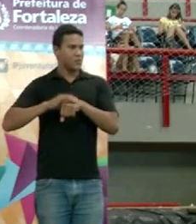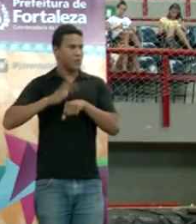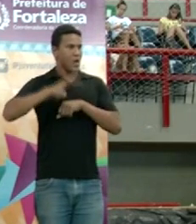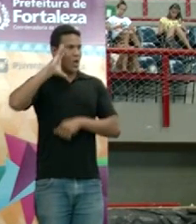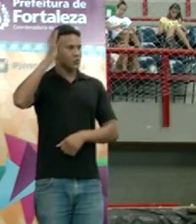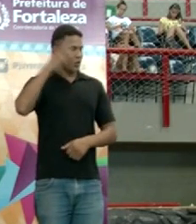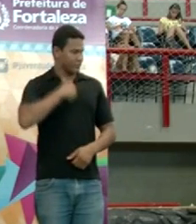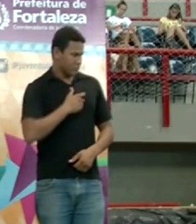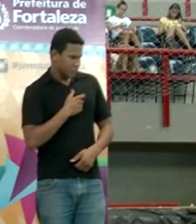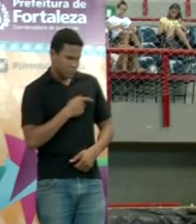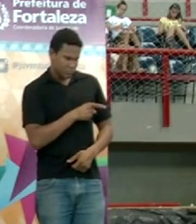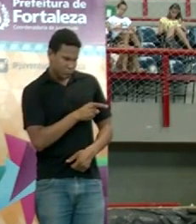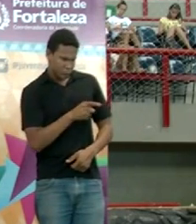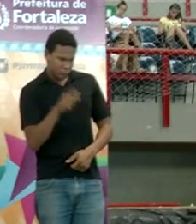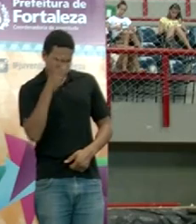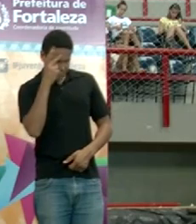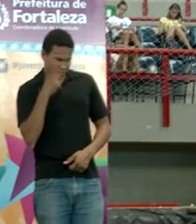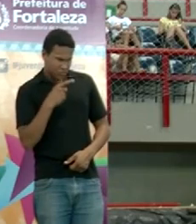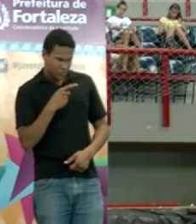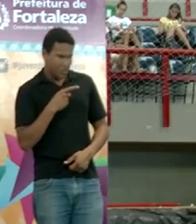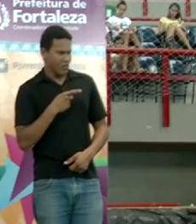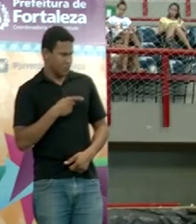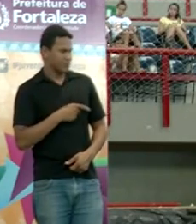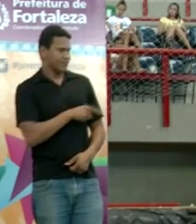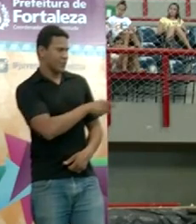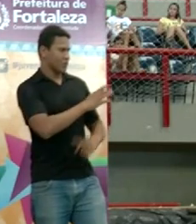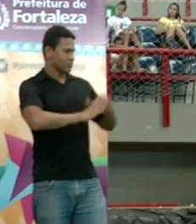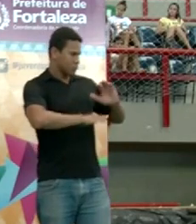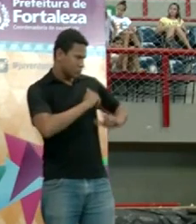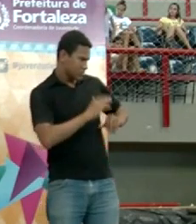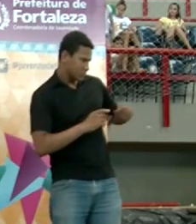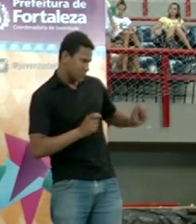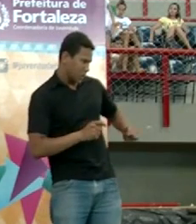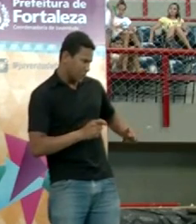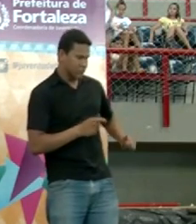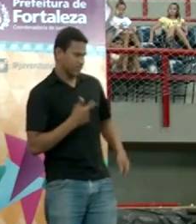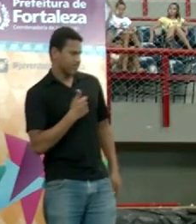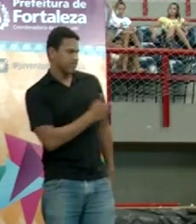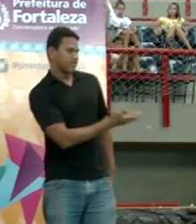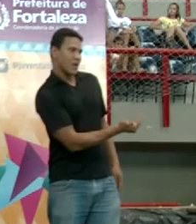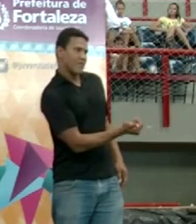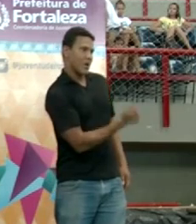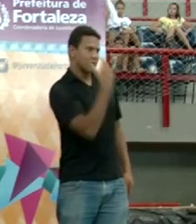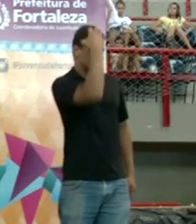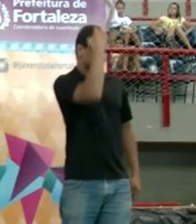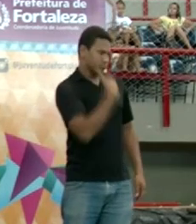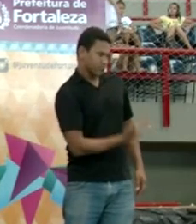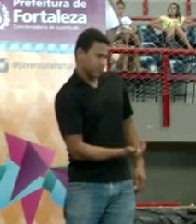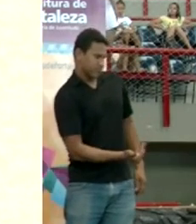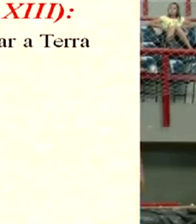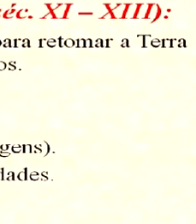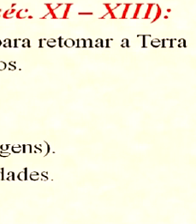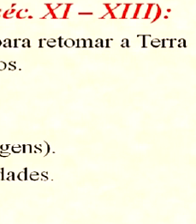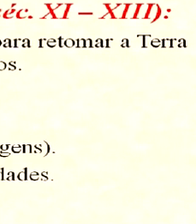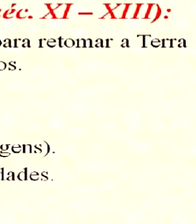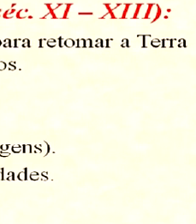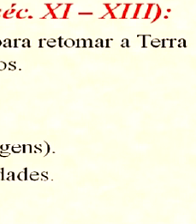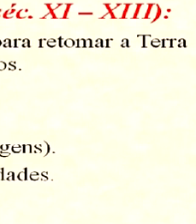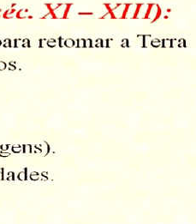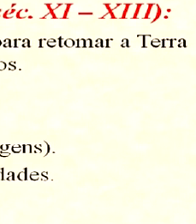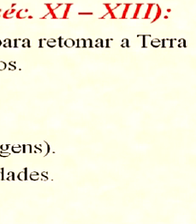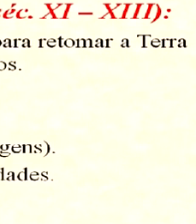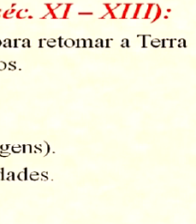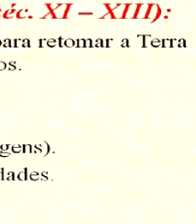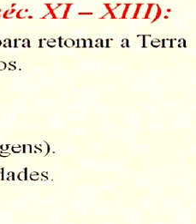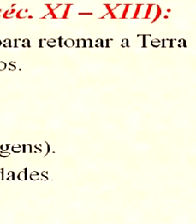geralmente pessoas que tinham honra, que tinham palavra e que tinham habilidade militar, tá certo? Vamos lá. Quando esse